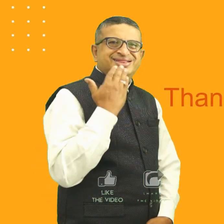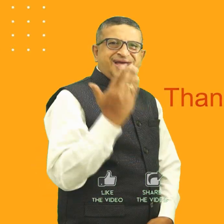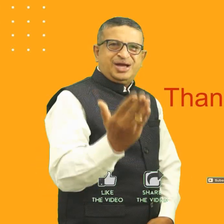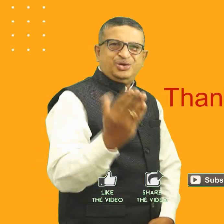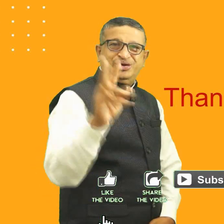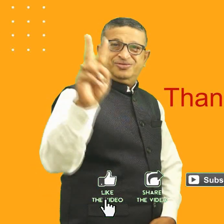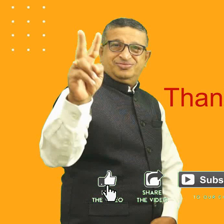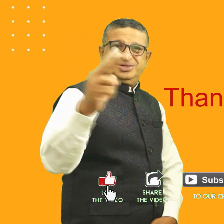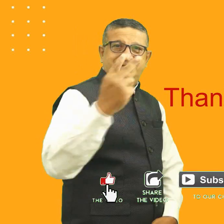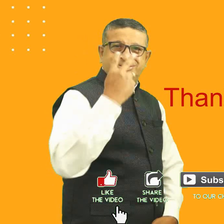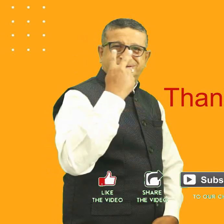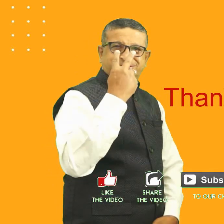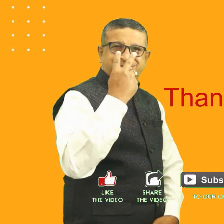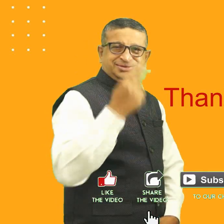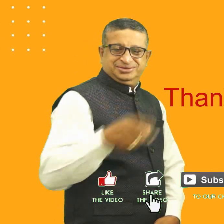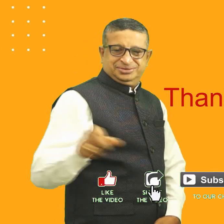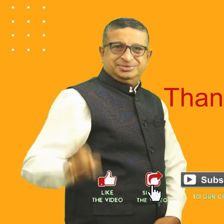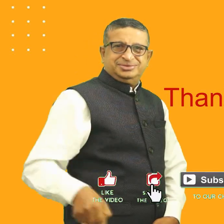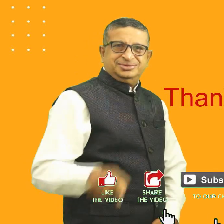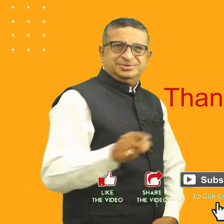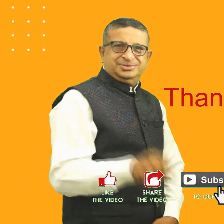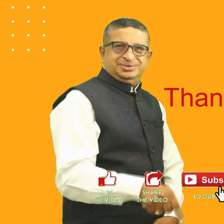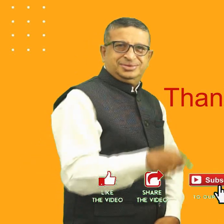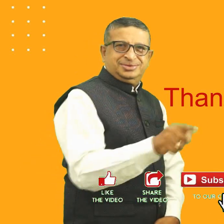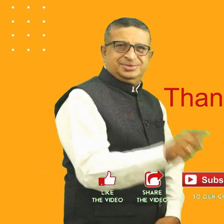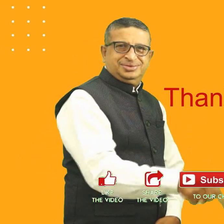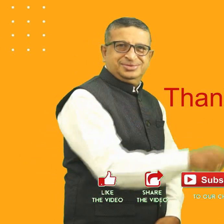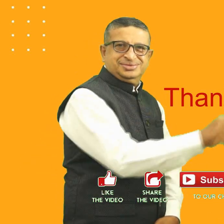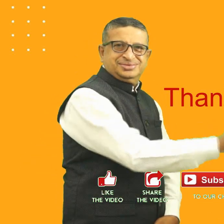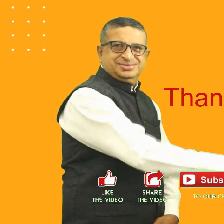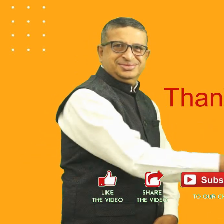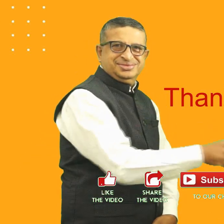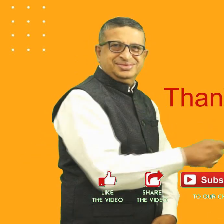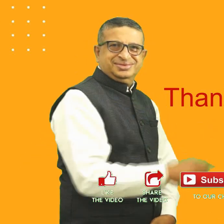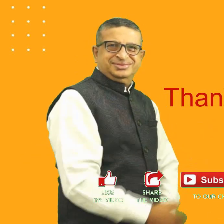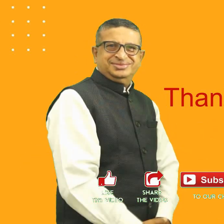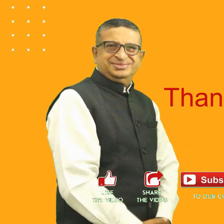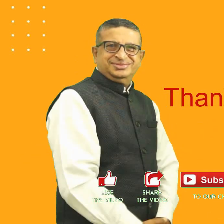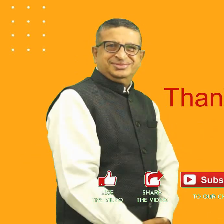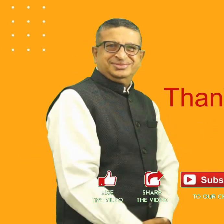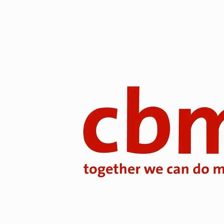लाइक शेयर सब्सक्राइब एंड गेट नोटिफिकेशन।